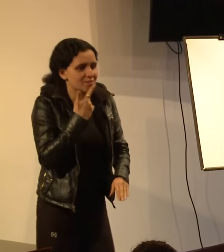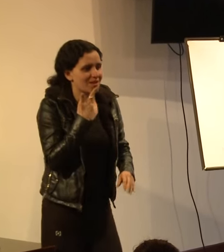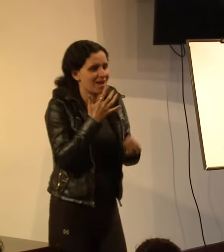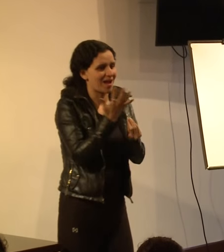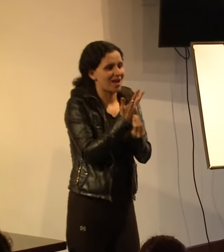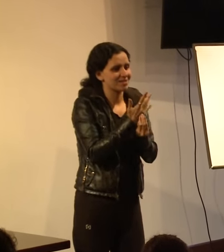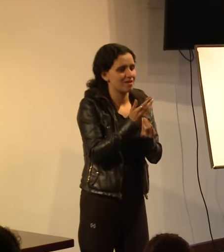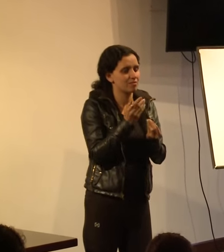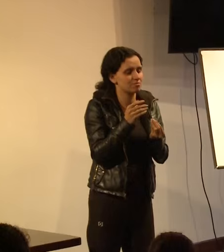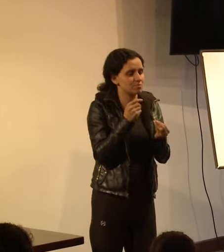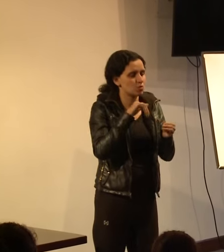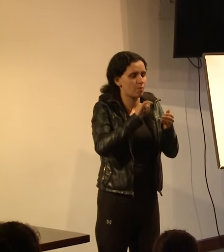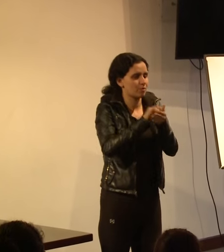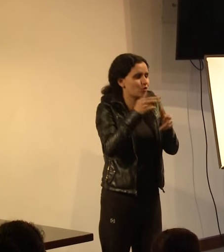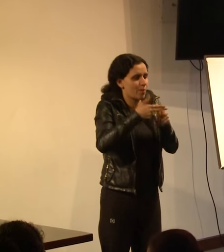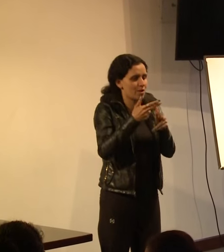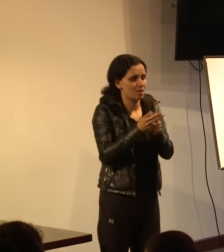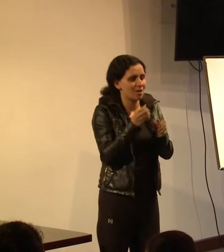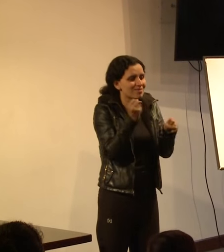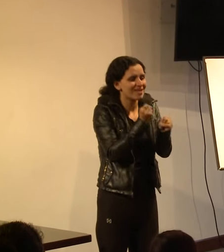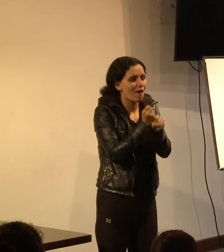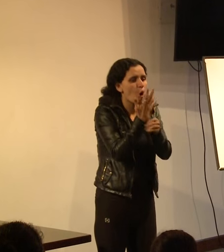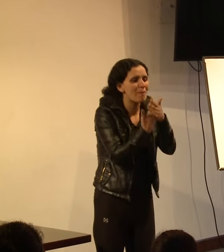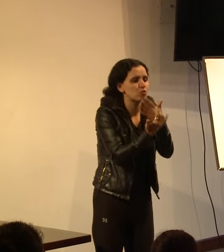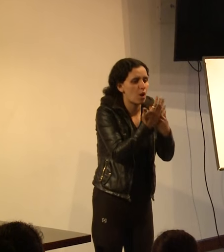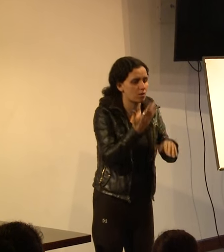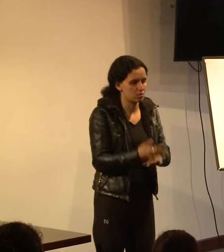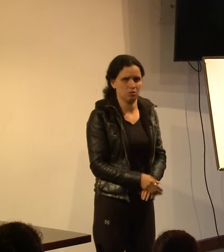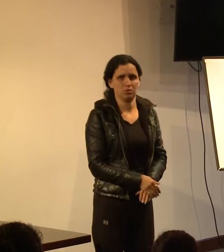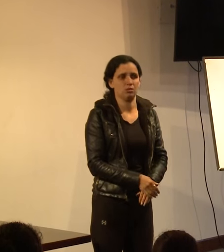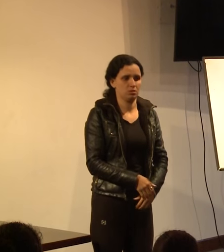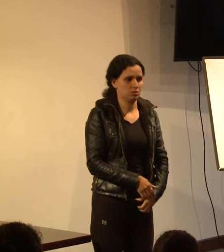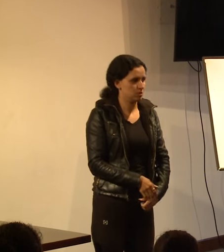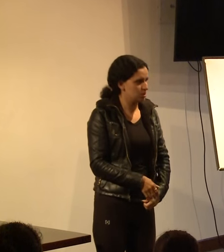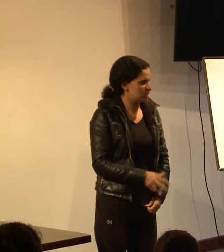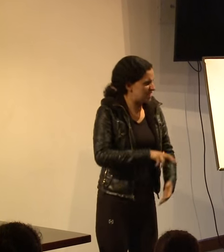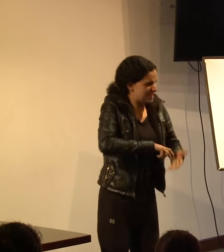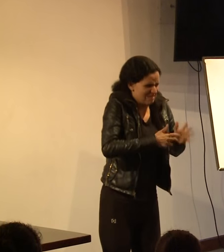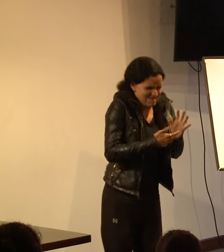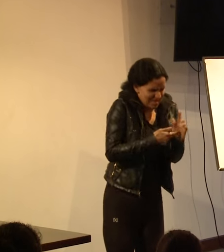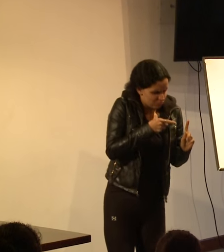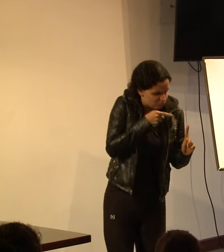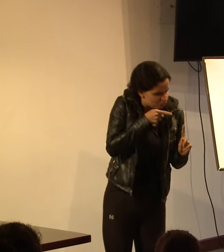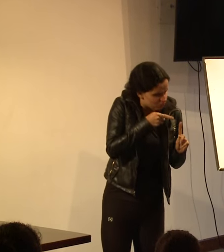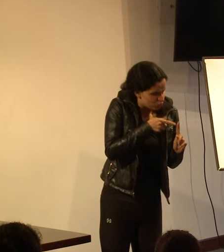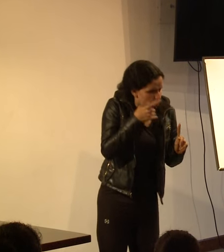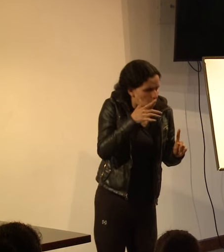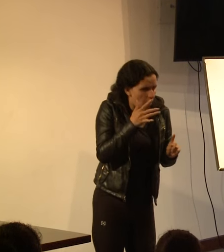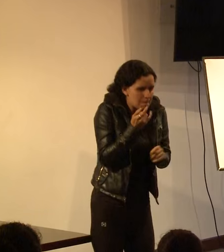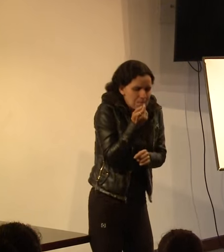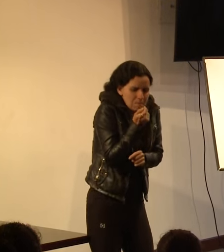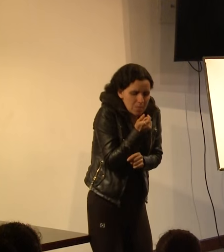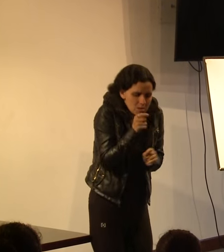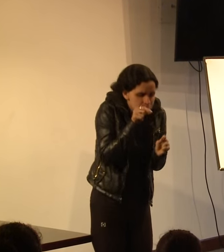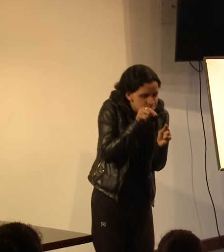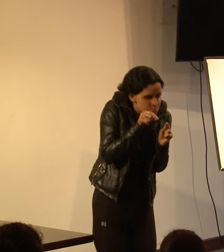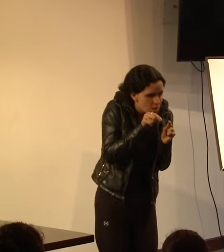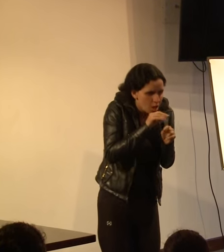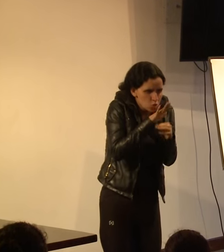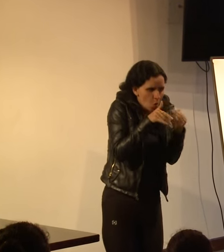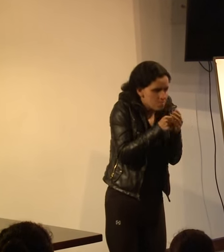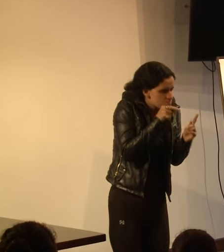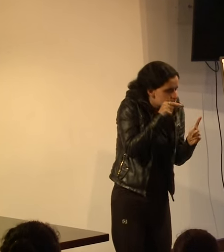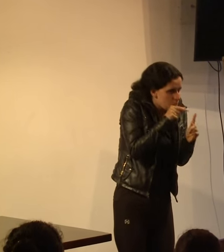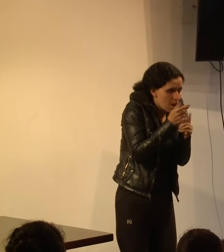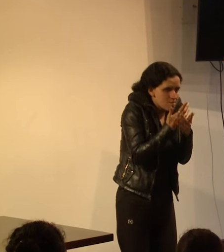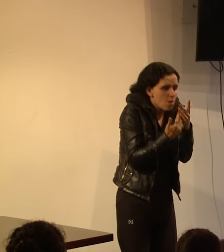visuales trabajo manual. Trabajo manual, pucha, o sea, era una vaina absolutamente pequeñita en términos de que todo estaba dedicado a